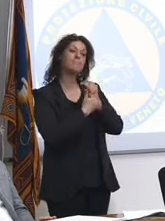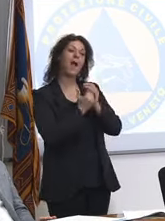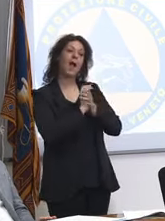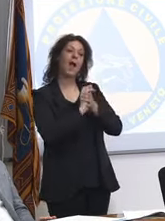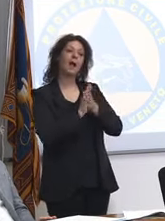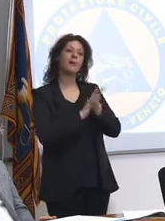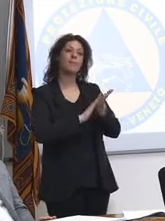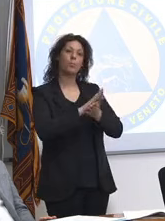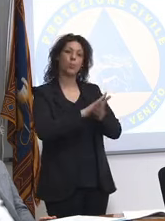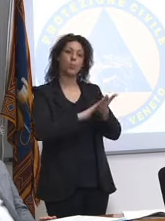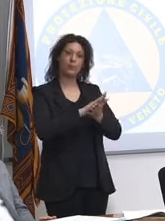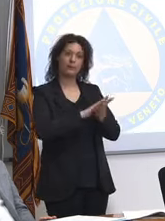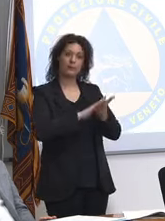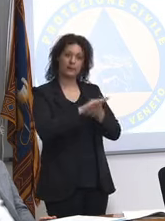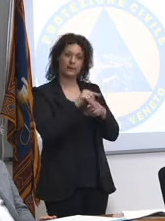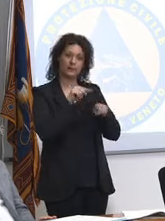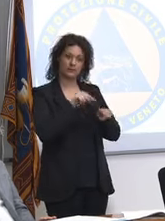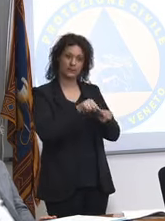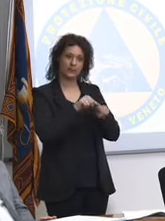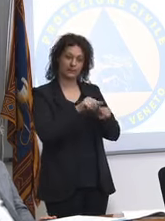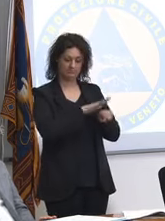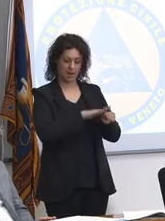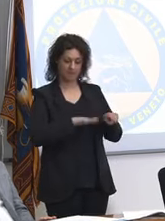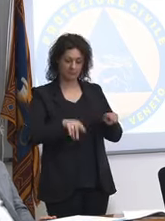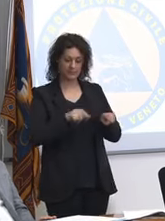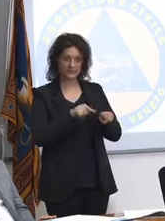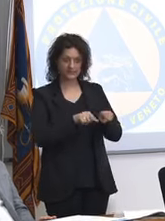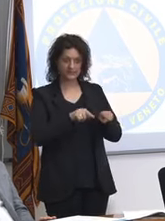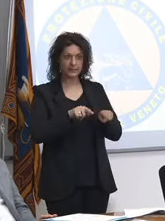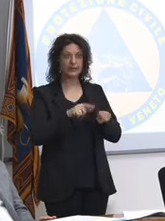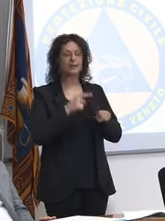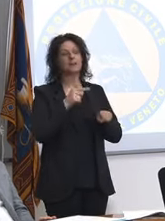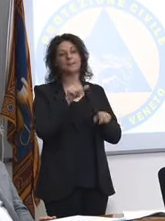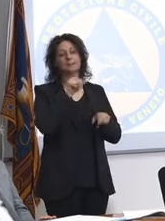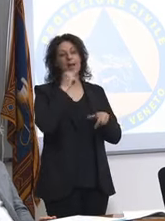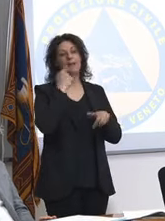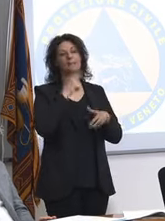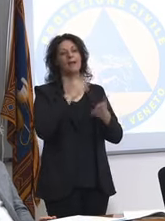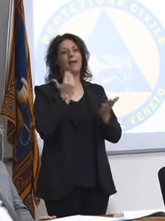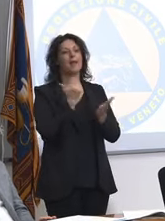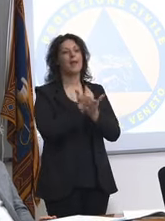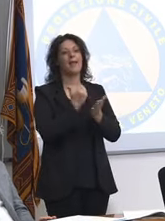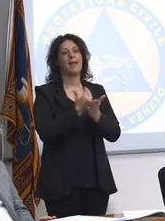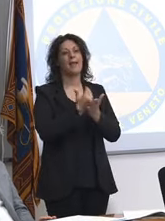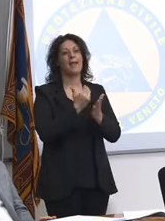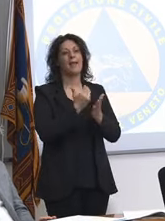bambini ed evitare, insomma, che questi possano